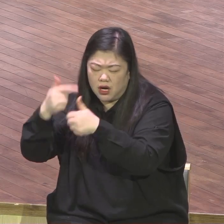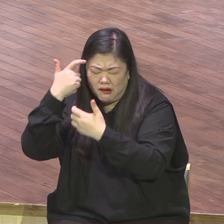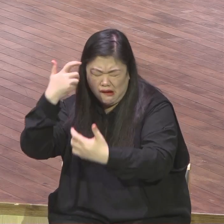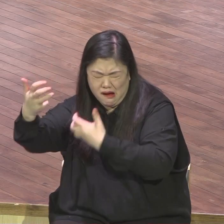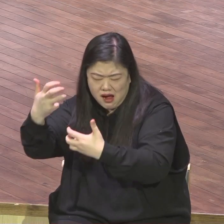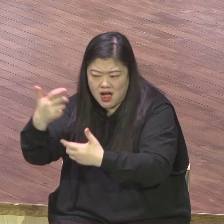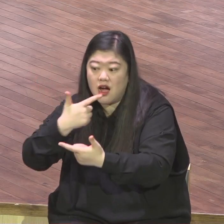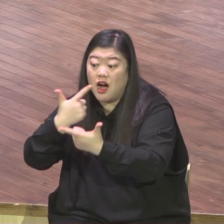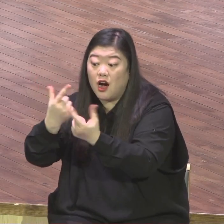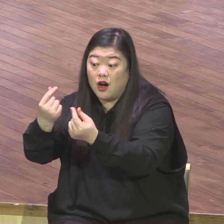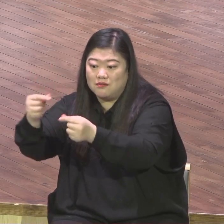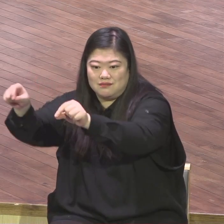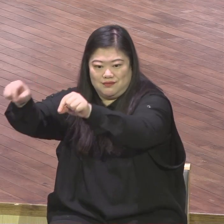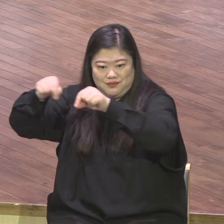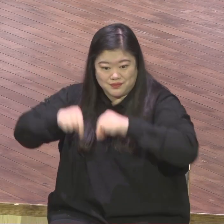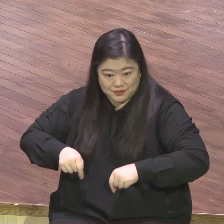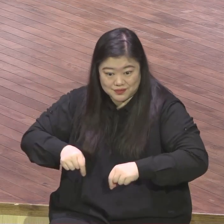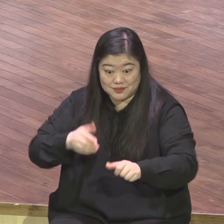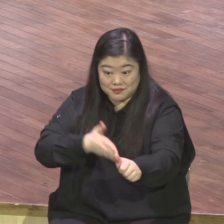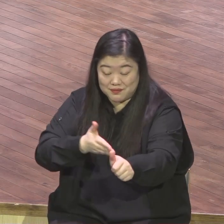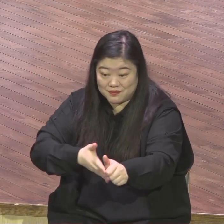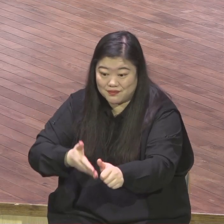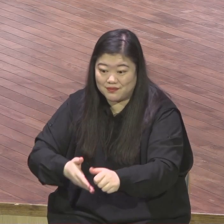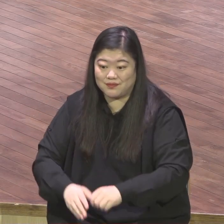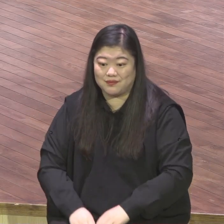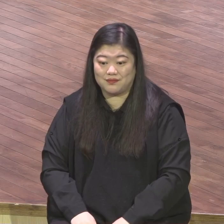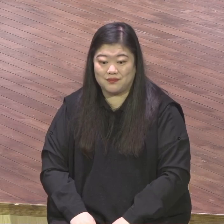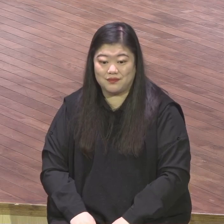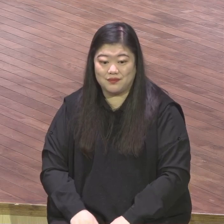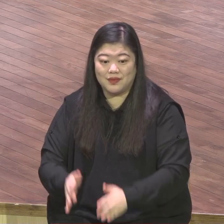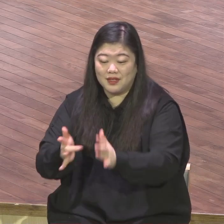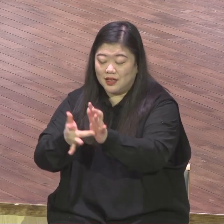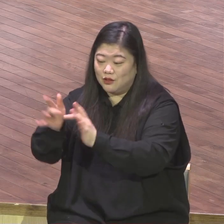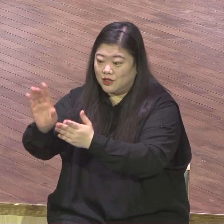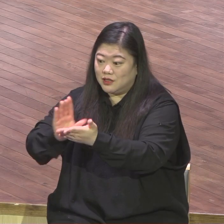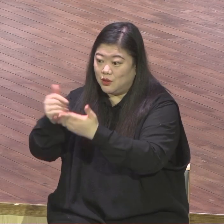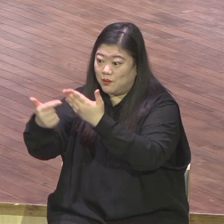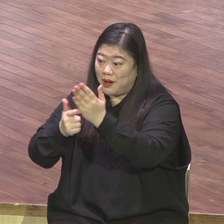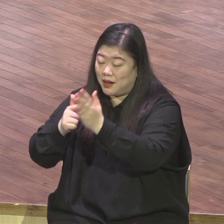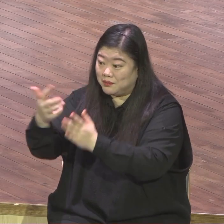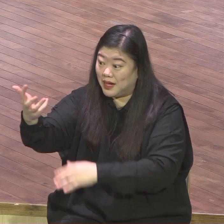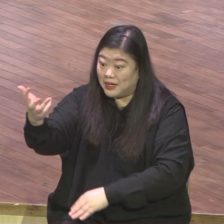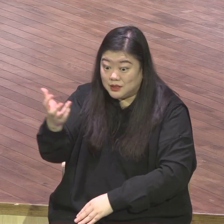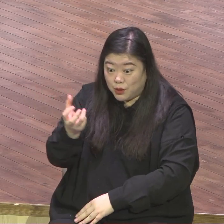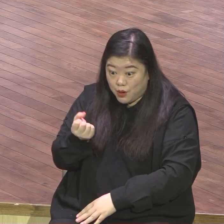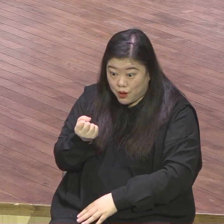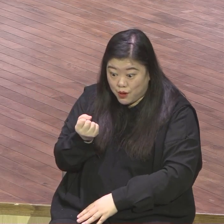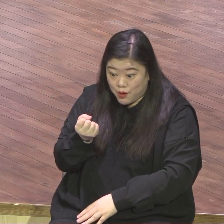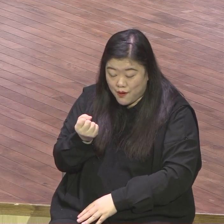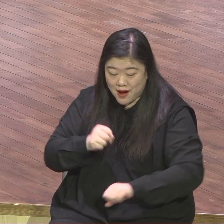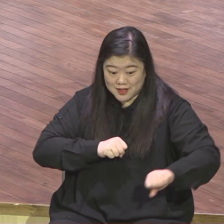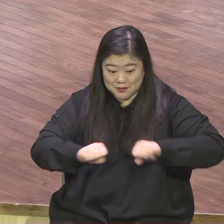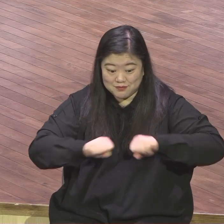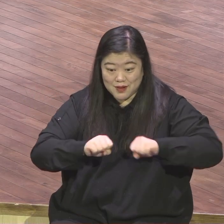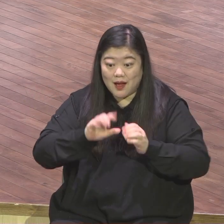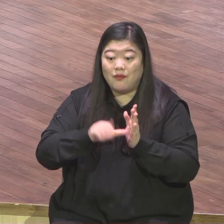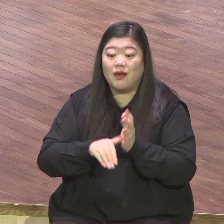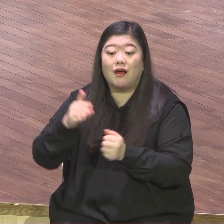바랍니다. 특별히 여러분이 예수 그리스도의 마음을 품고 행하는 이 모든 일을 보시고 하나님 그냥